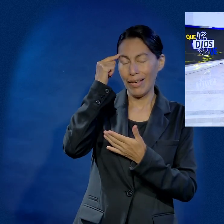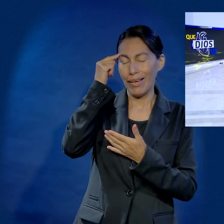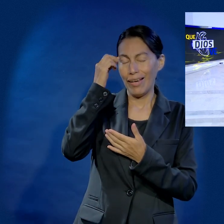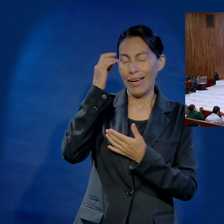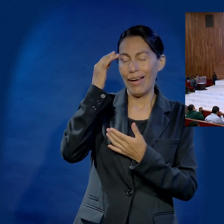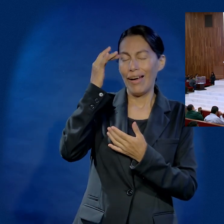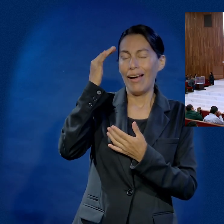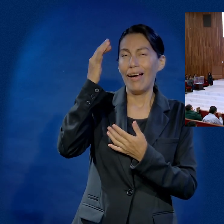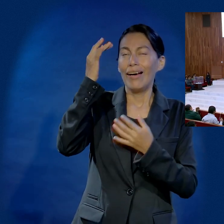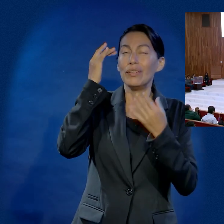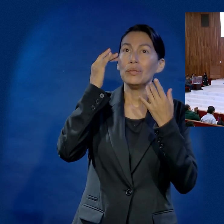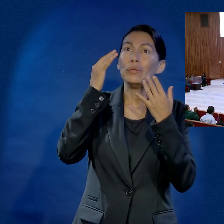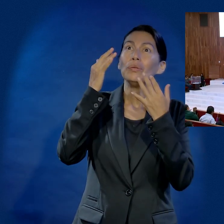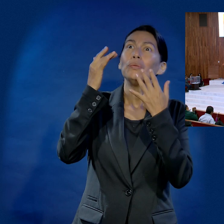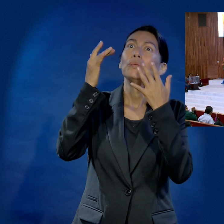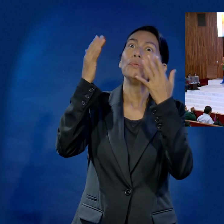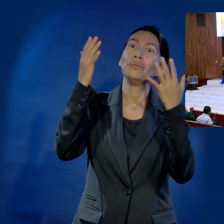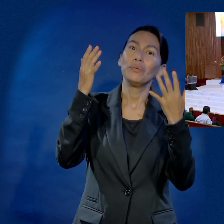realidad.